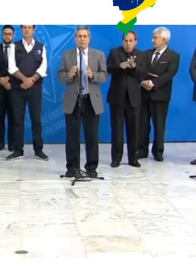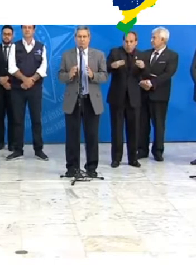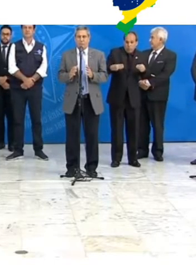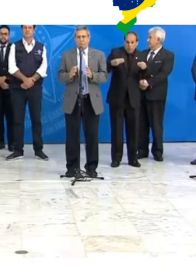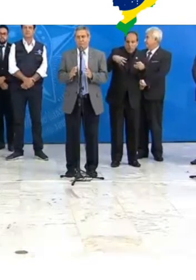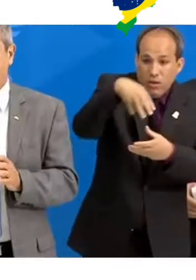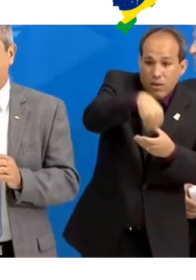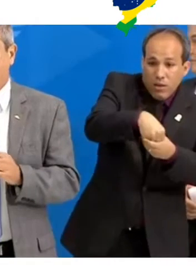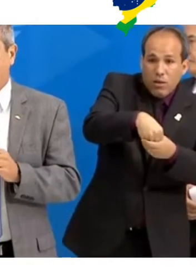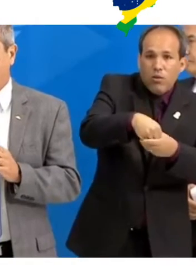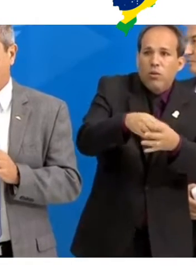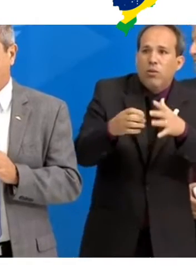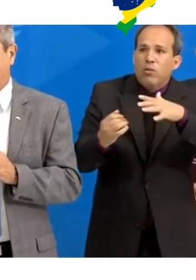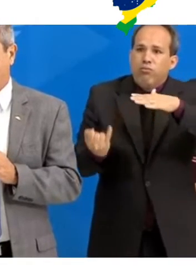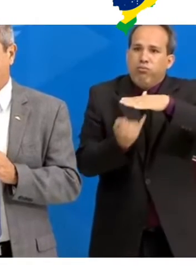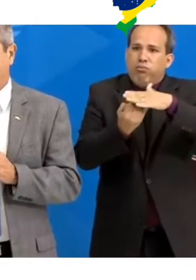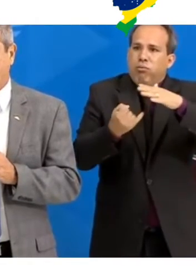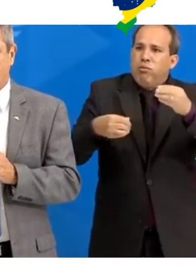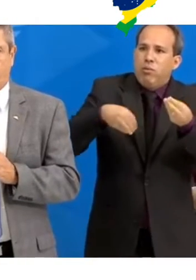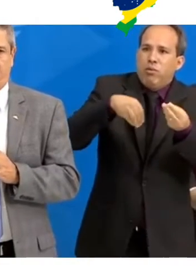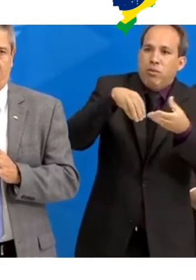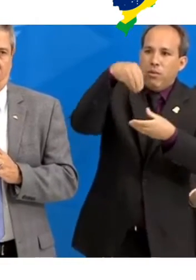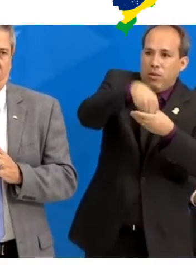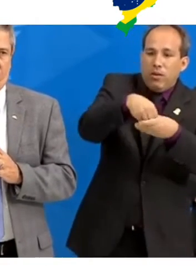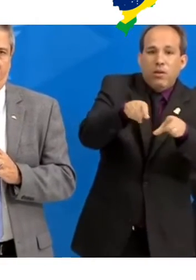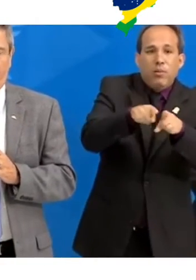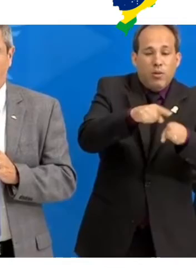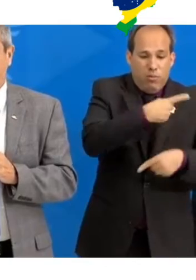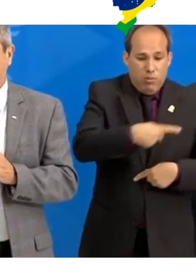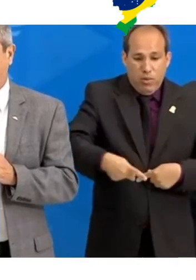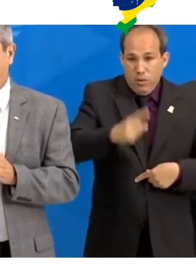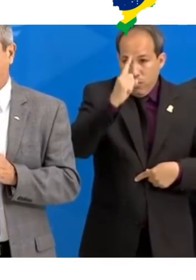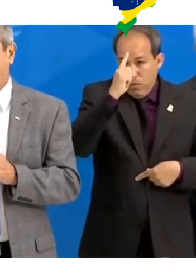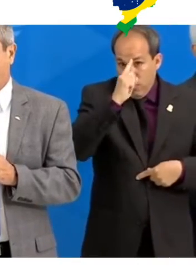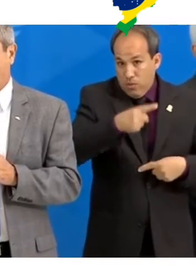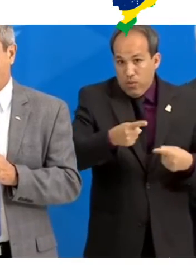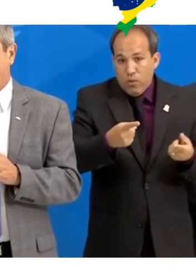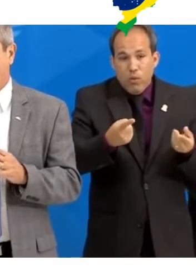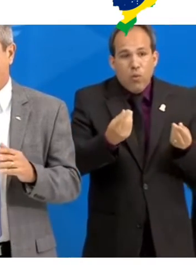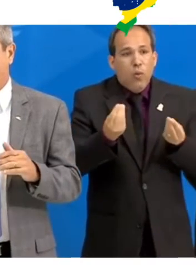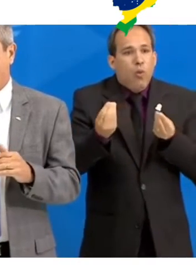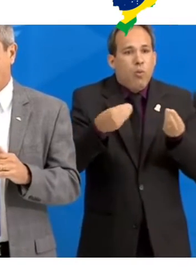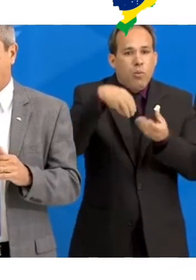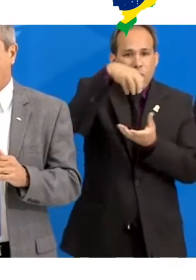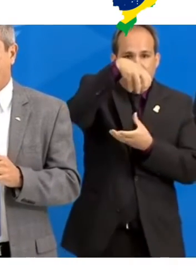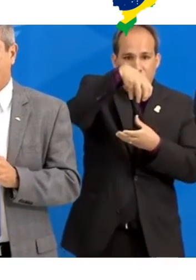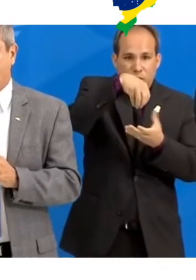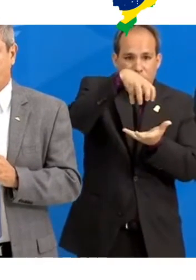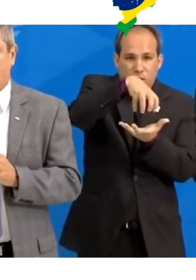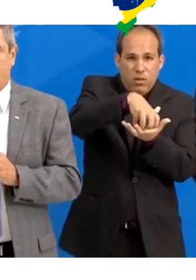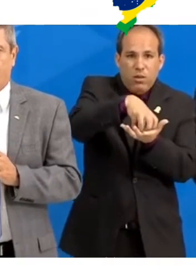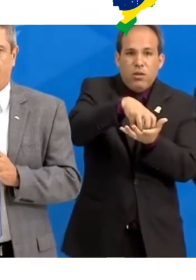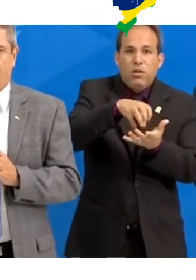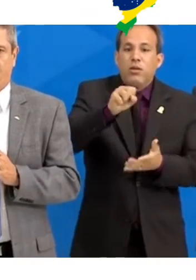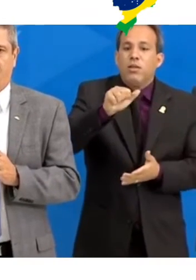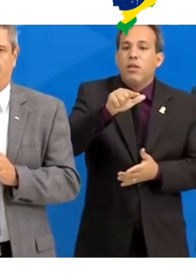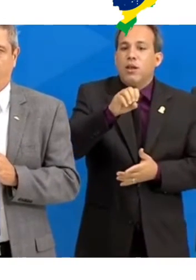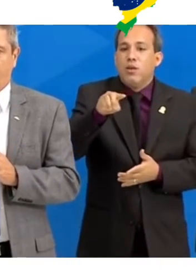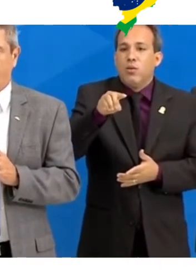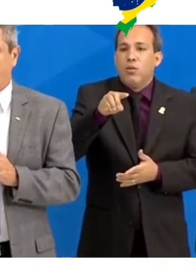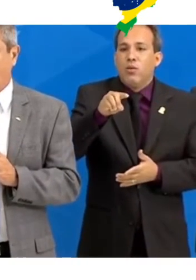federais envolvidos. Hoje, por determinação do presidente, na Sala Suprema e no Salão Leste,